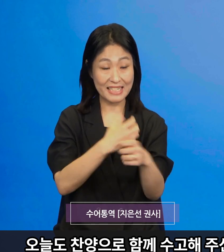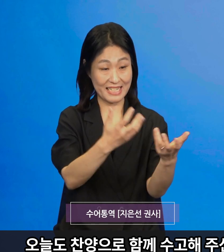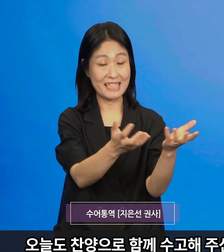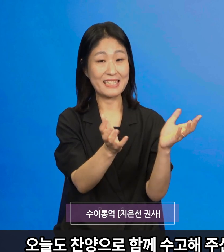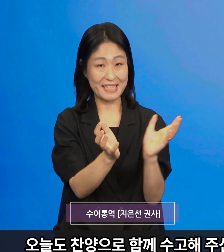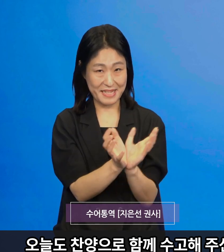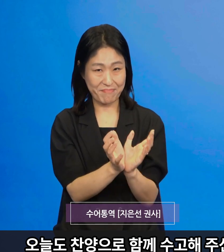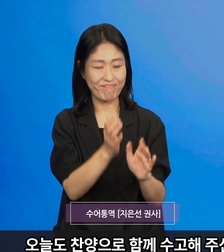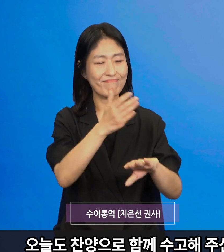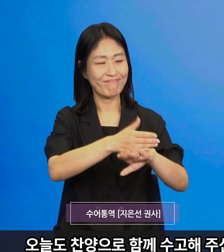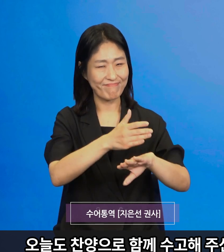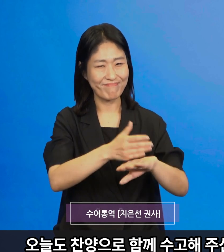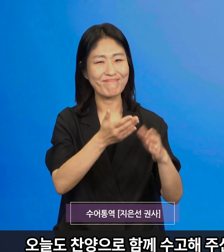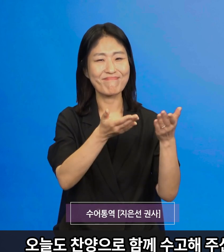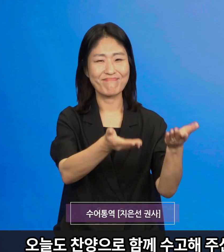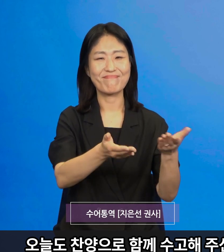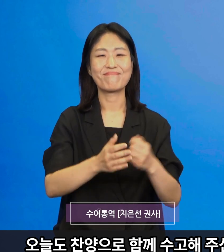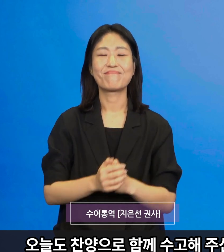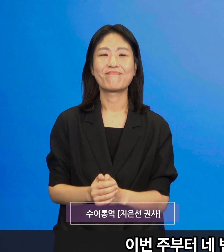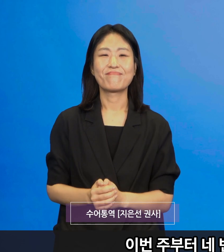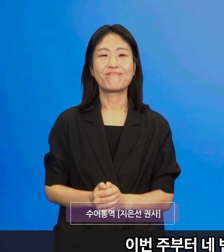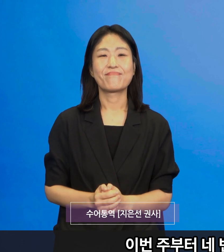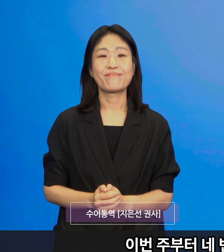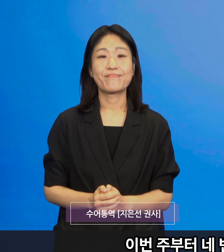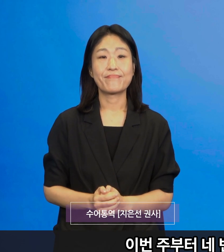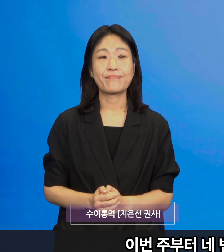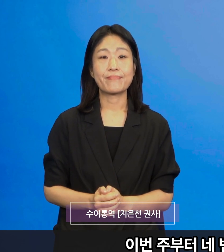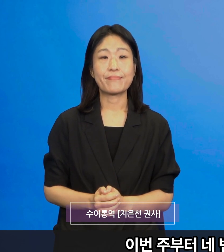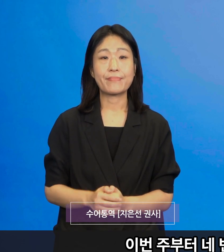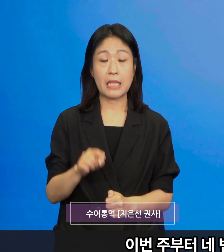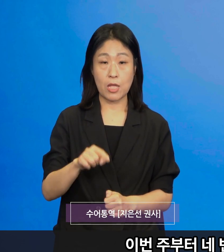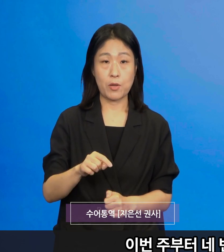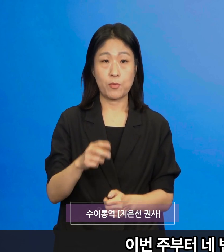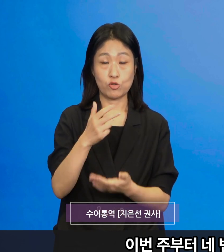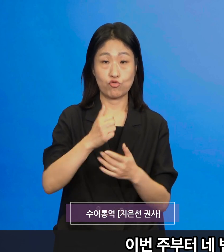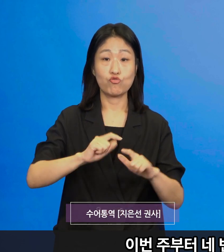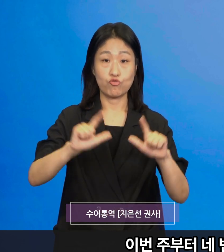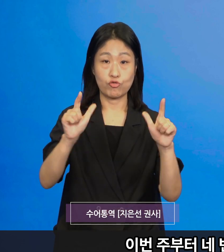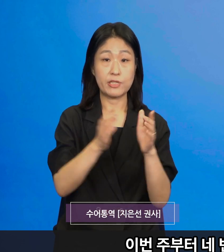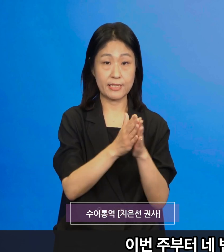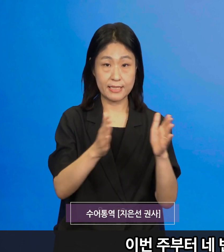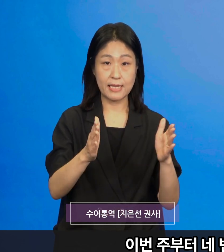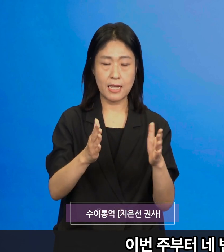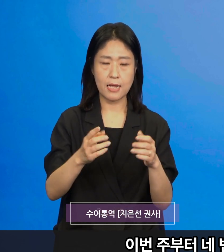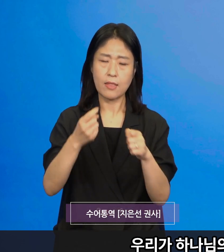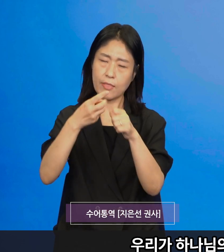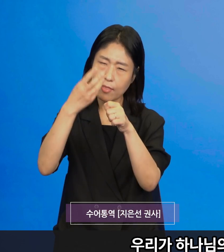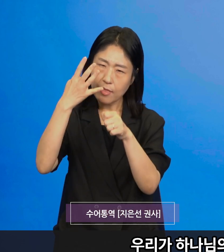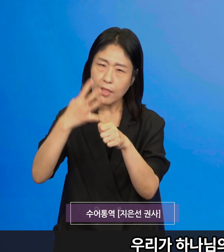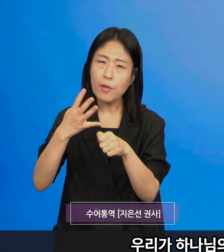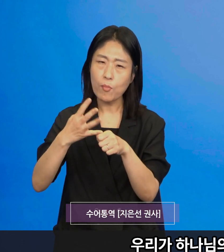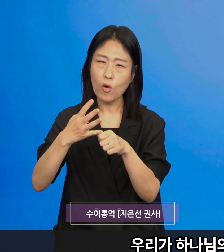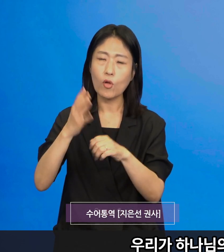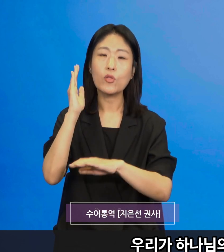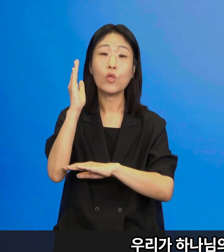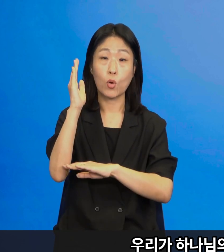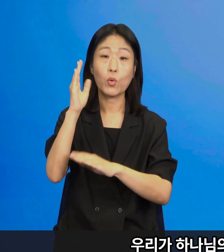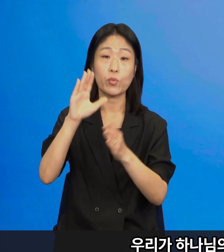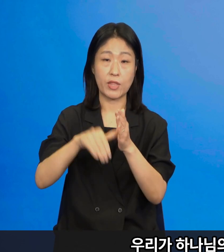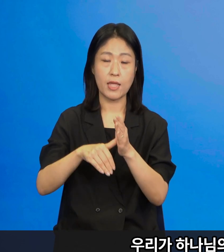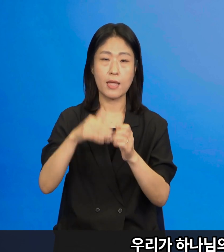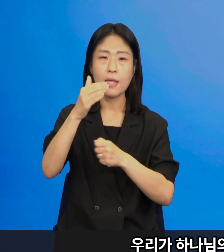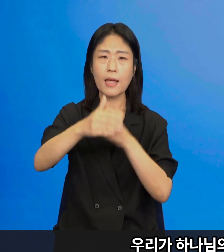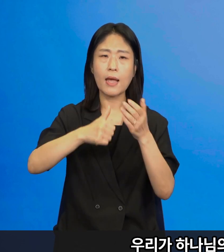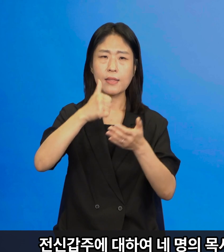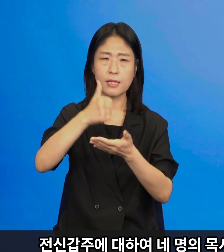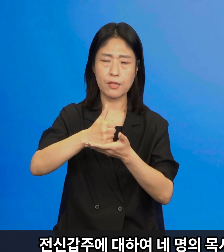찬양대에도 감사를 드립니다. 이번 주부터 4번의 설교 시간 동안에 우리가 하나님의